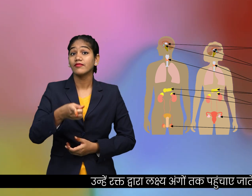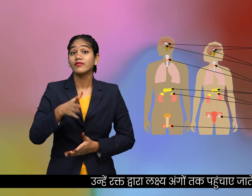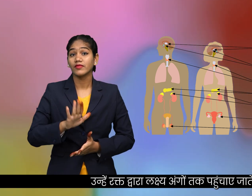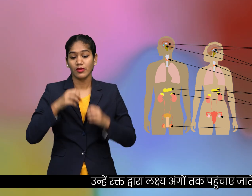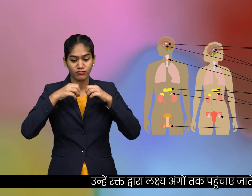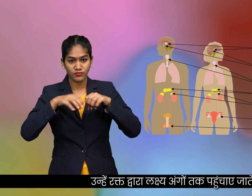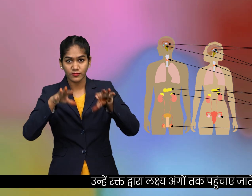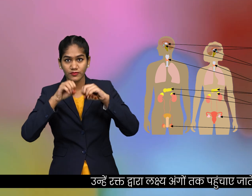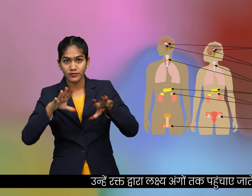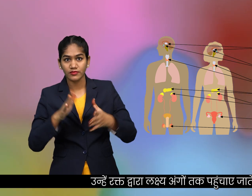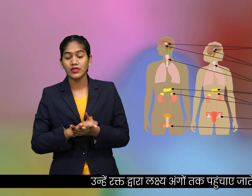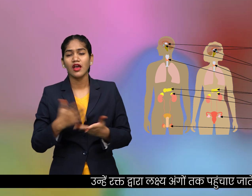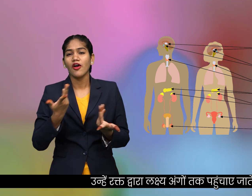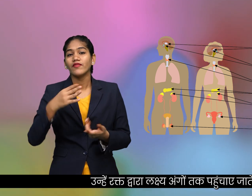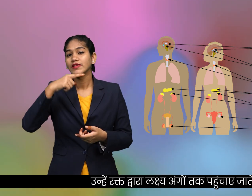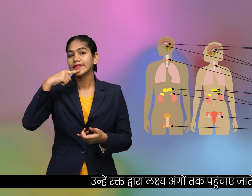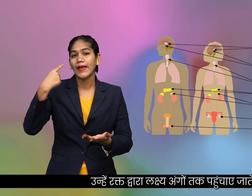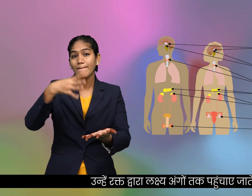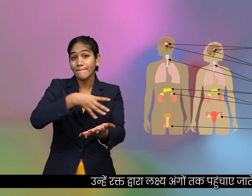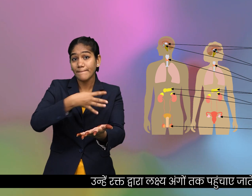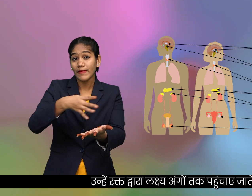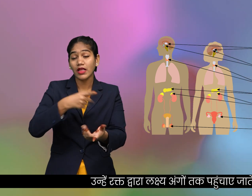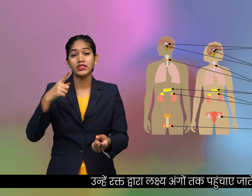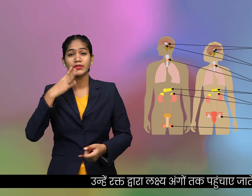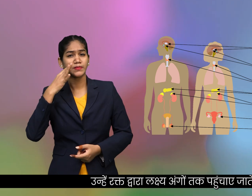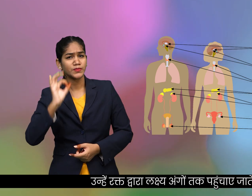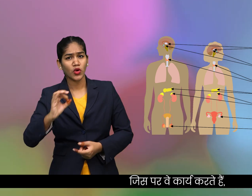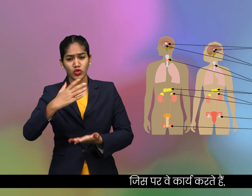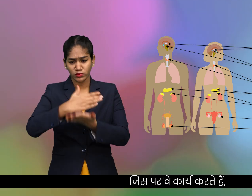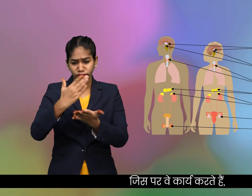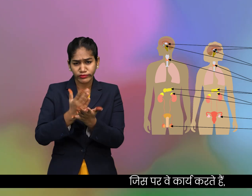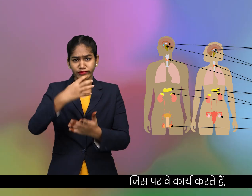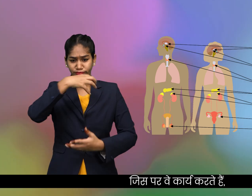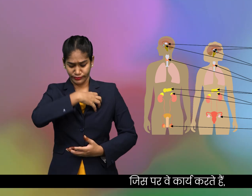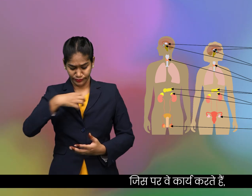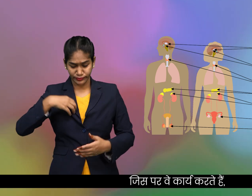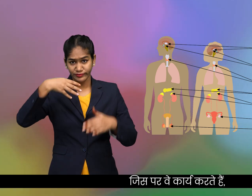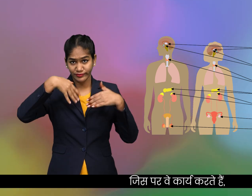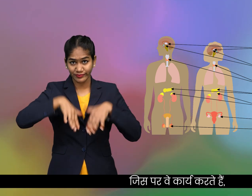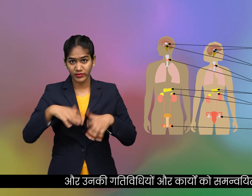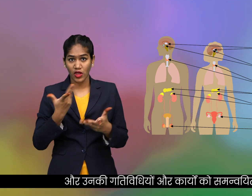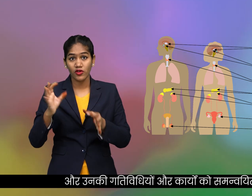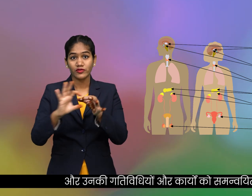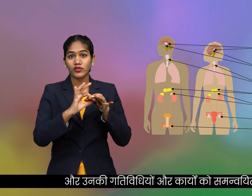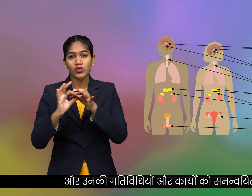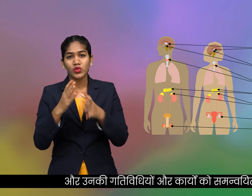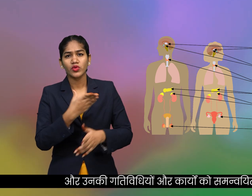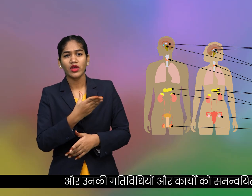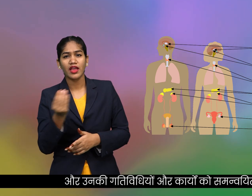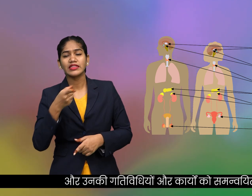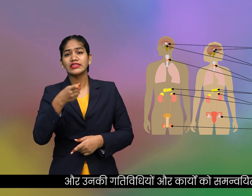उन्हें रक्त द्वारा लक्ष्य अंगों तक पहुंचाए जाते हैं जिस पर वे कार्य करते हैं और